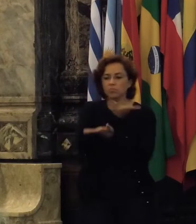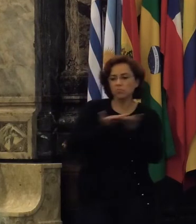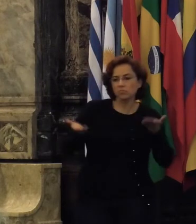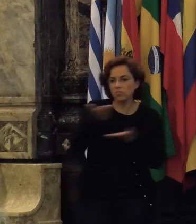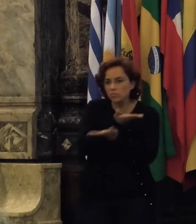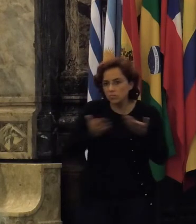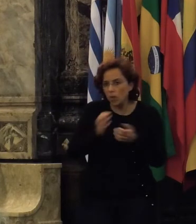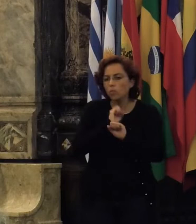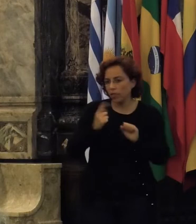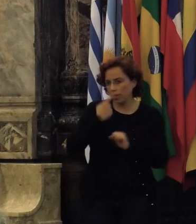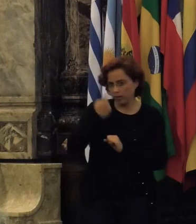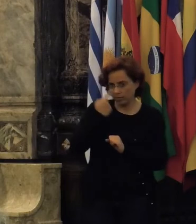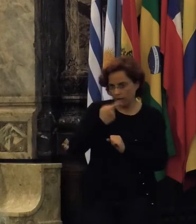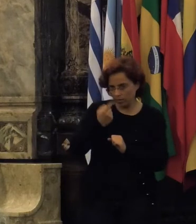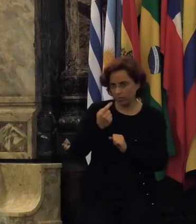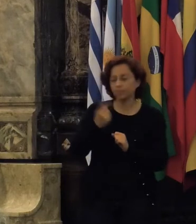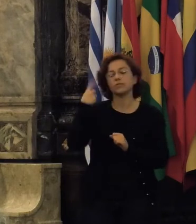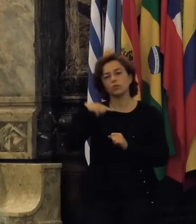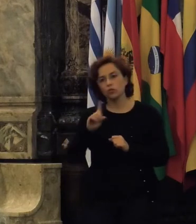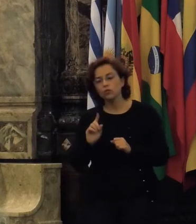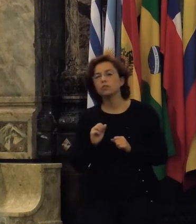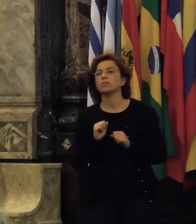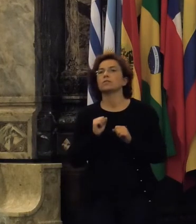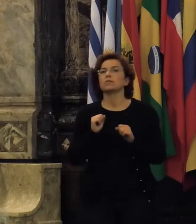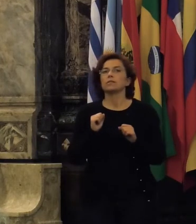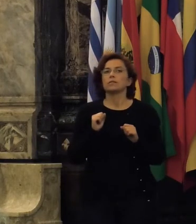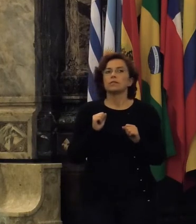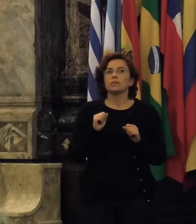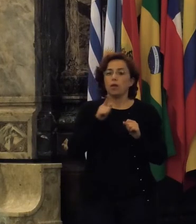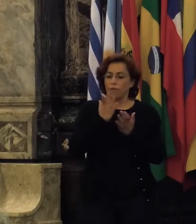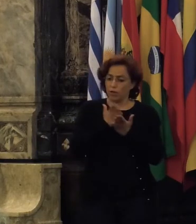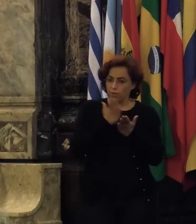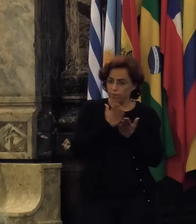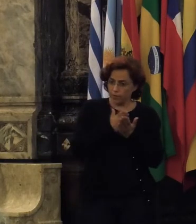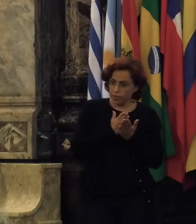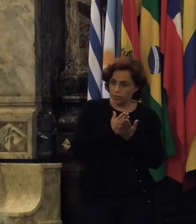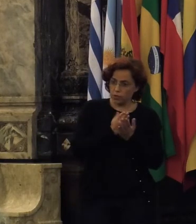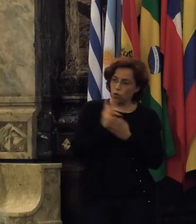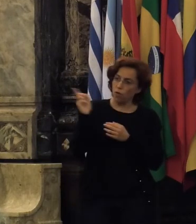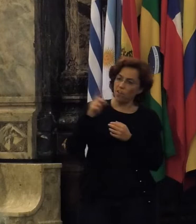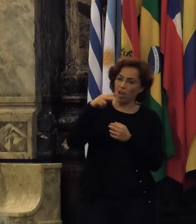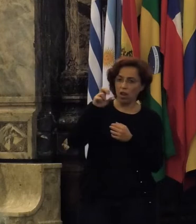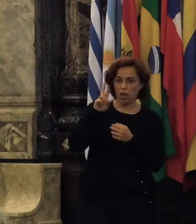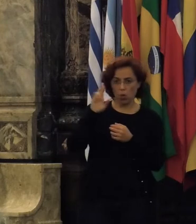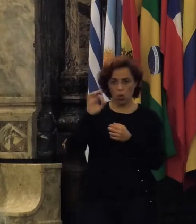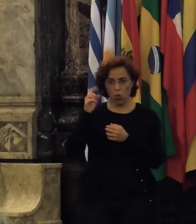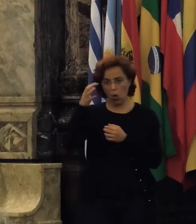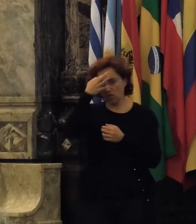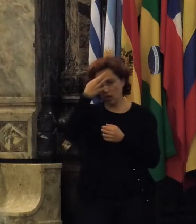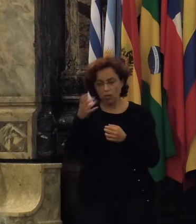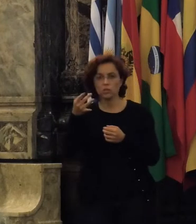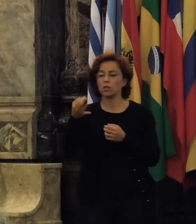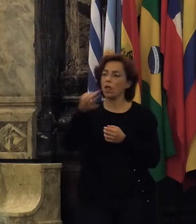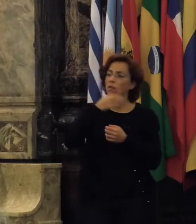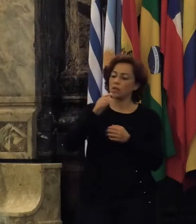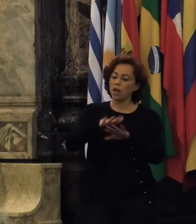de una forma muy interesante. Entonces, ¿no es un beneficio que venga la neurociencia a decir